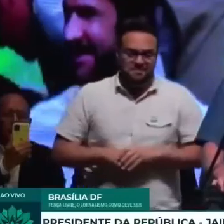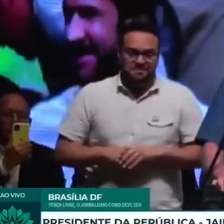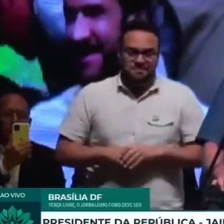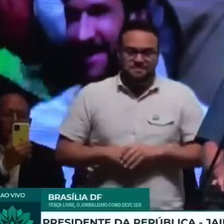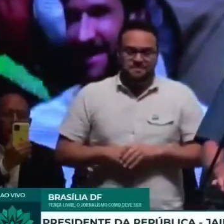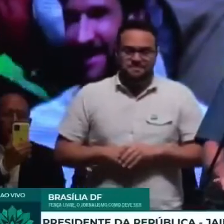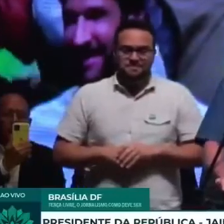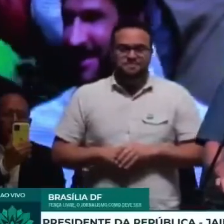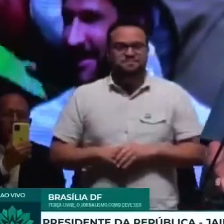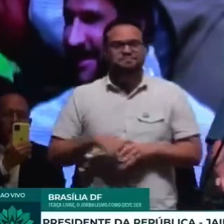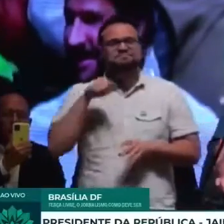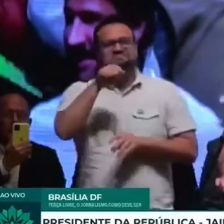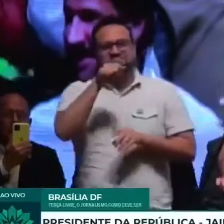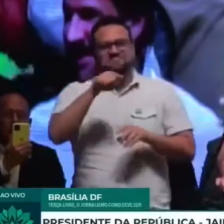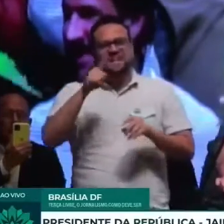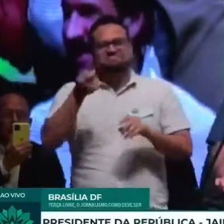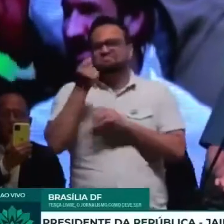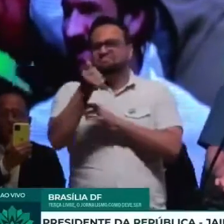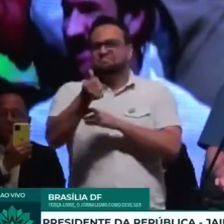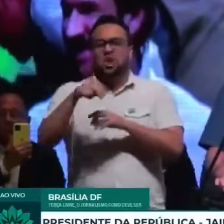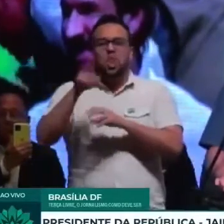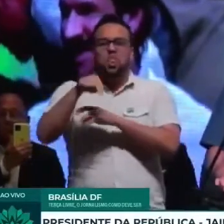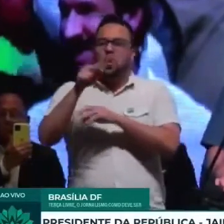nunca me enganou